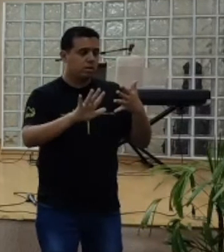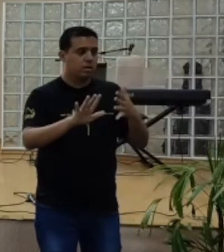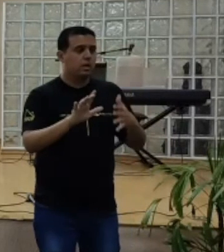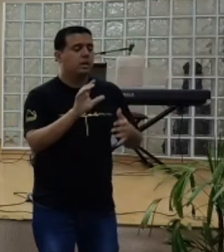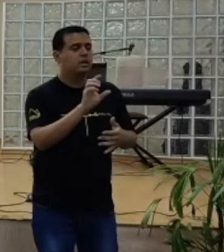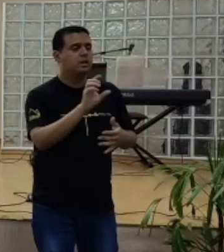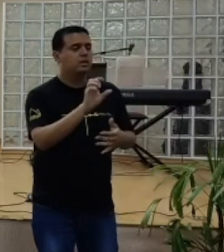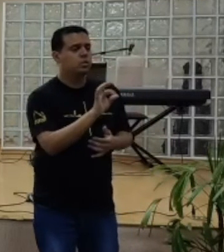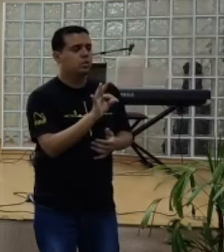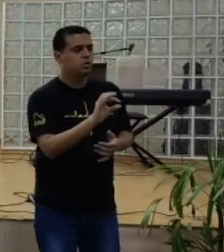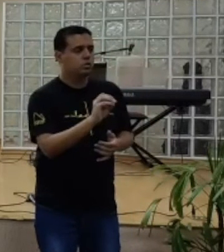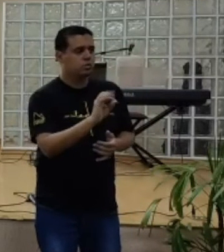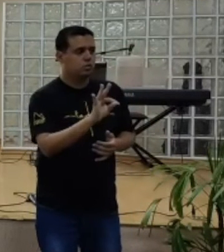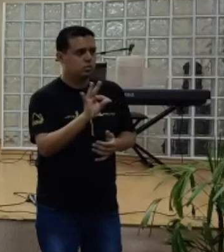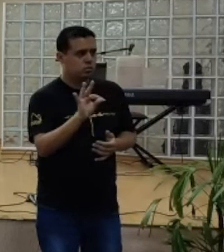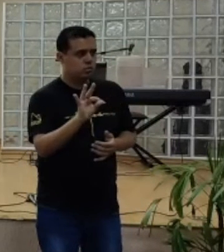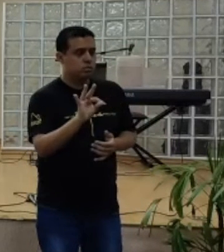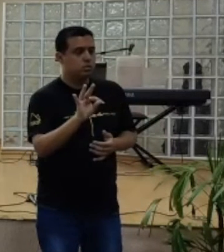Stott,